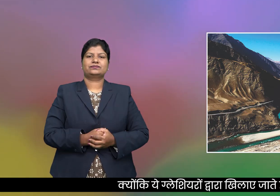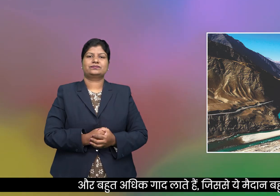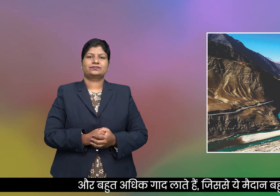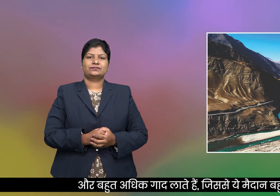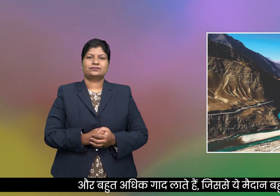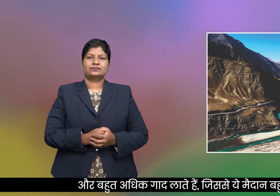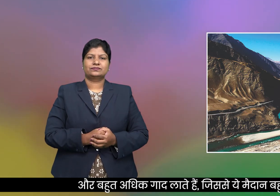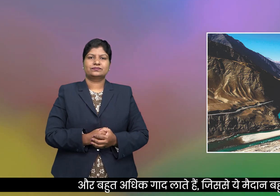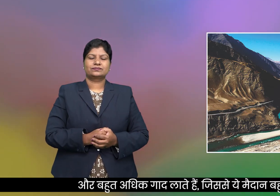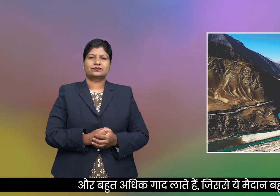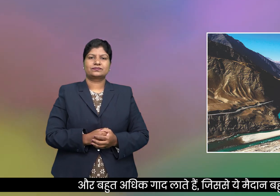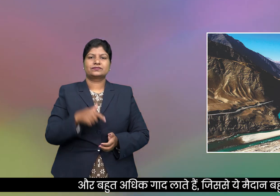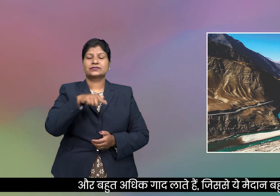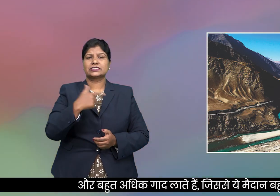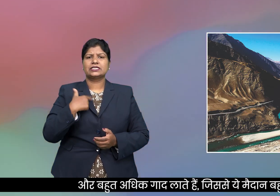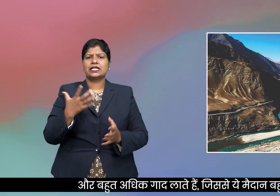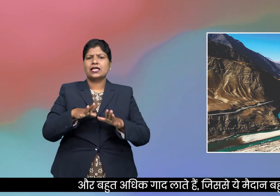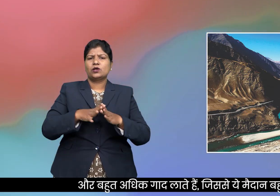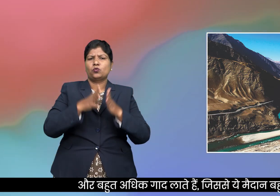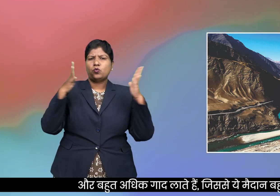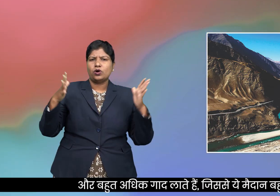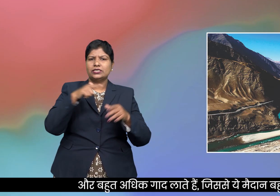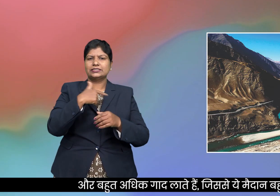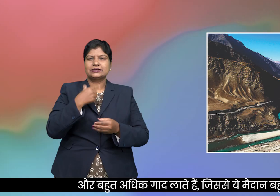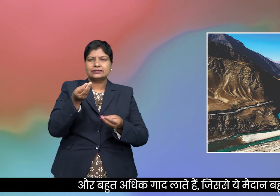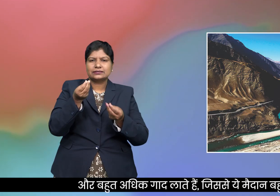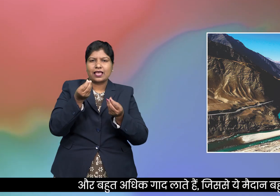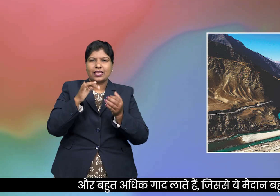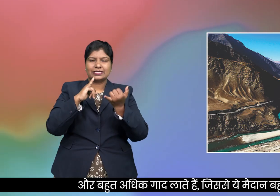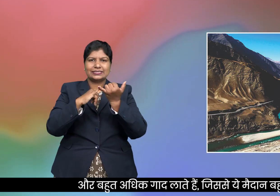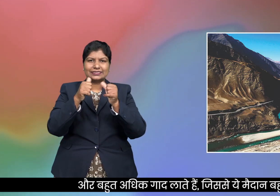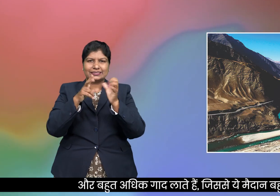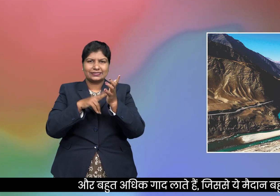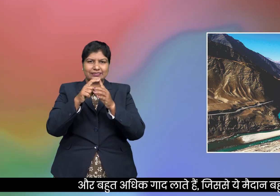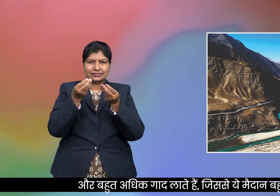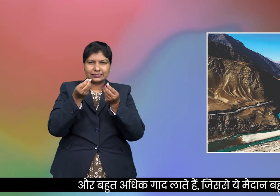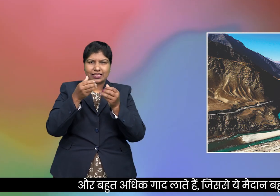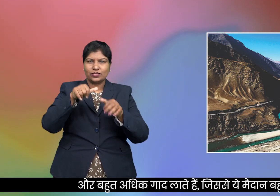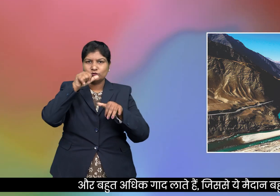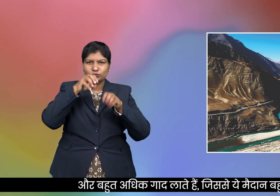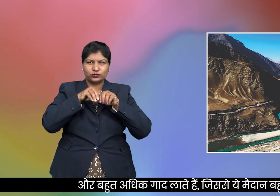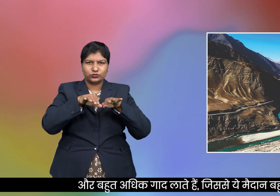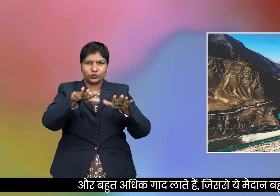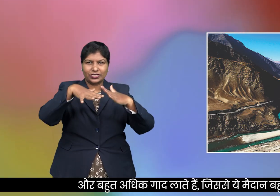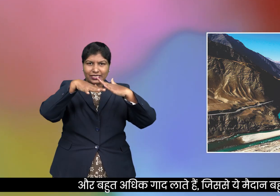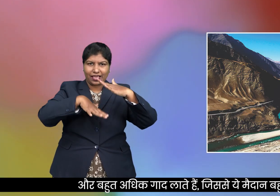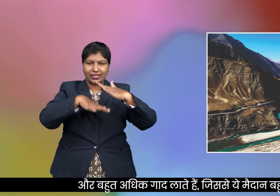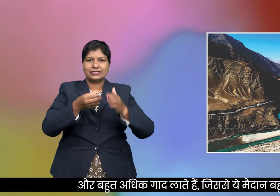और बहुत अधिक गाद लेते हैं, जिससे ये मैदान बहुत उपजाऊ हो जाता है।